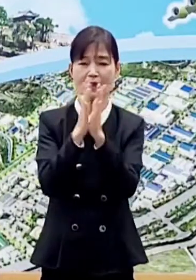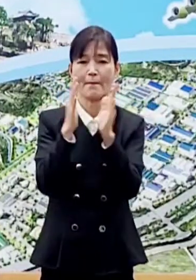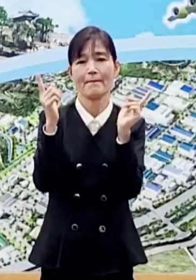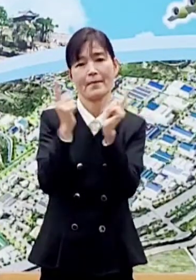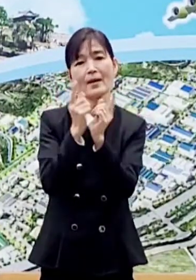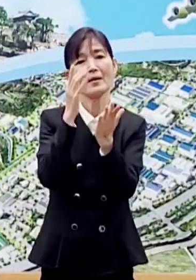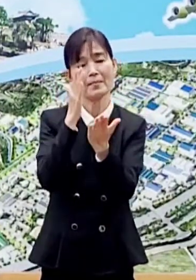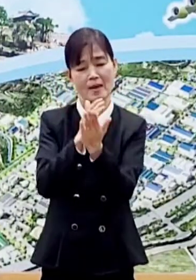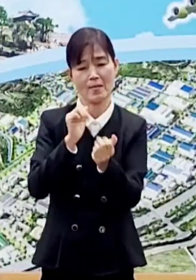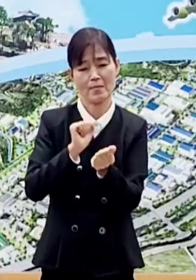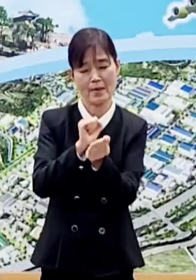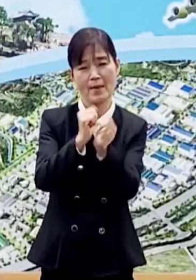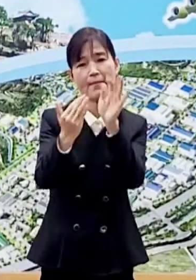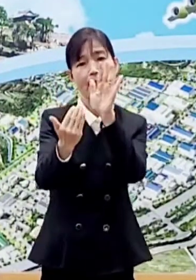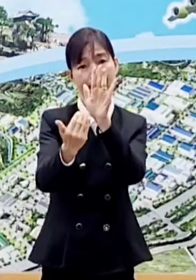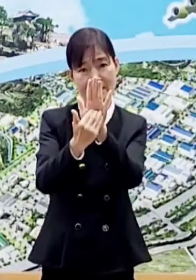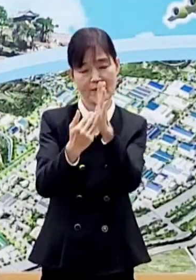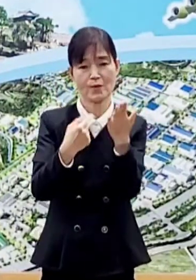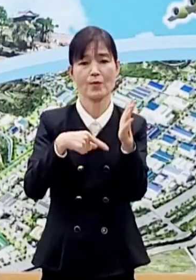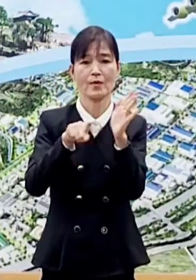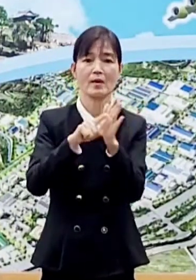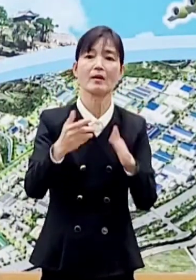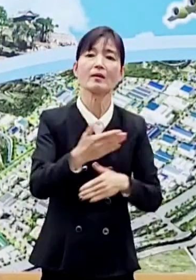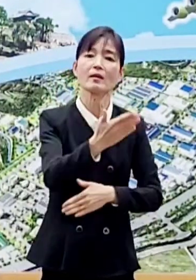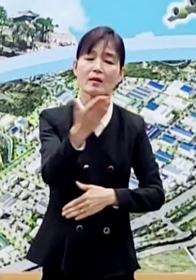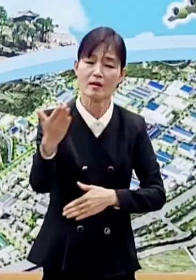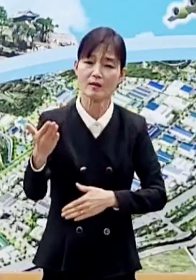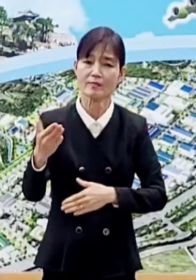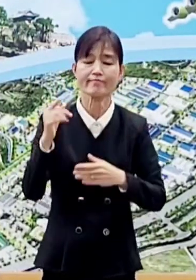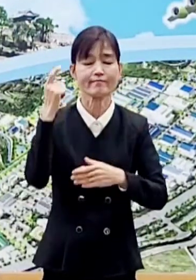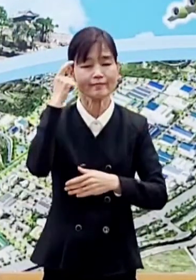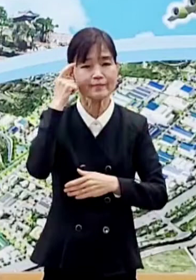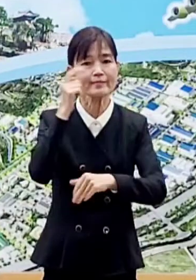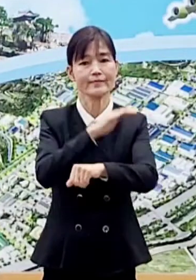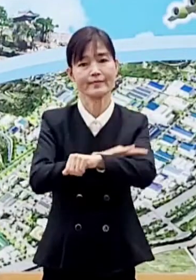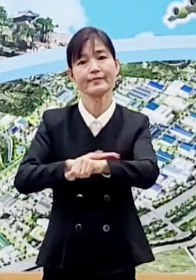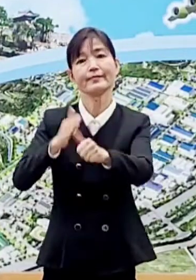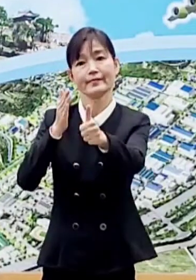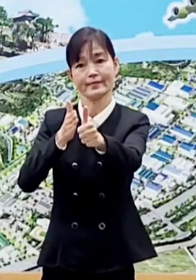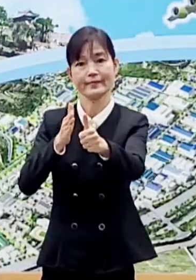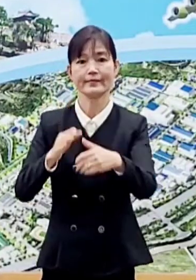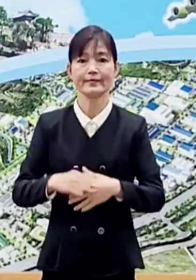감염 전파를 원천 차단하는 데 적극 협조하여 주시기 바랍니다.